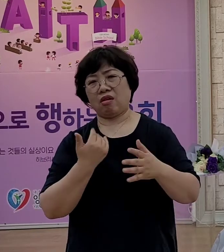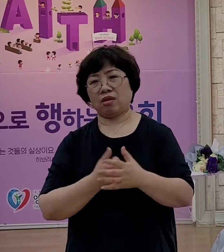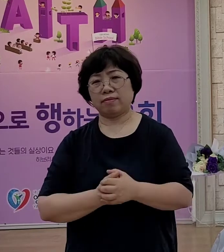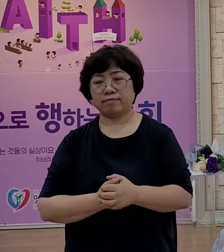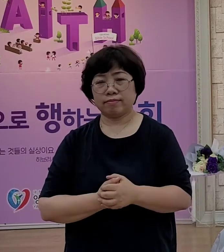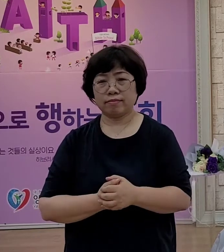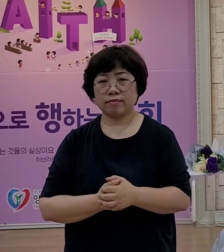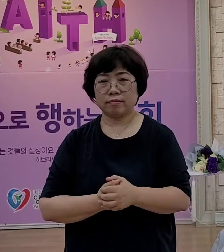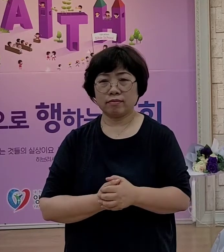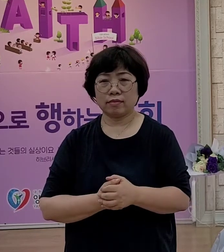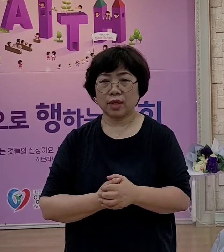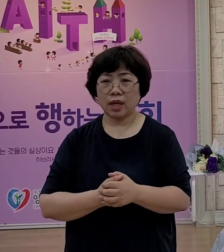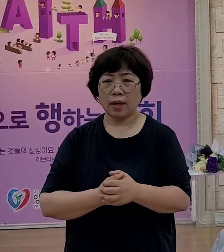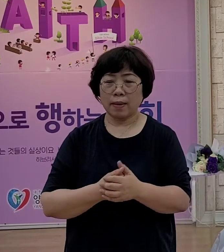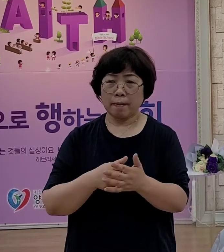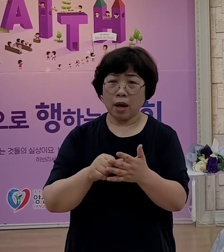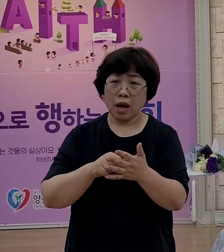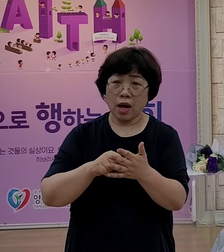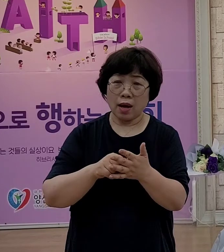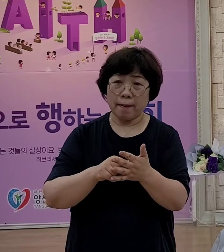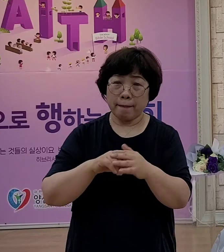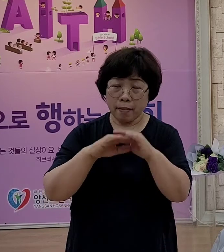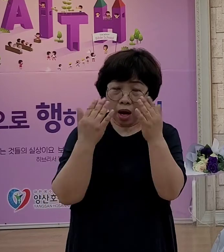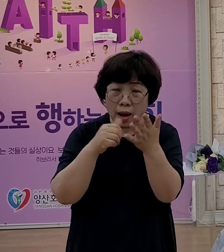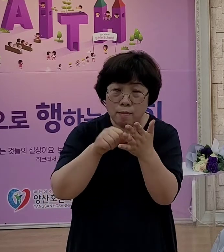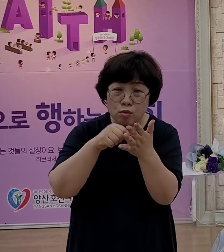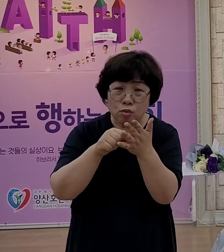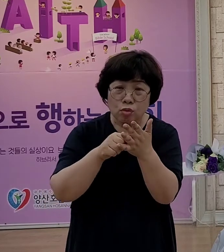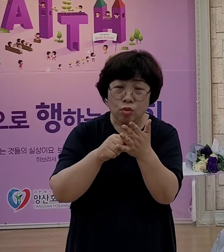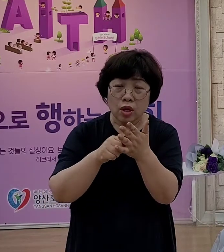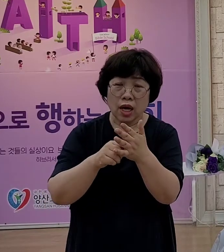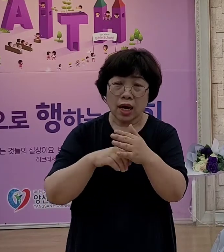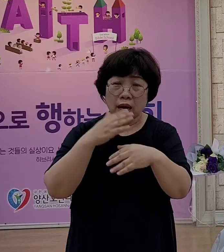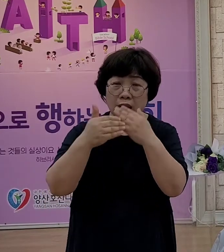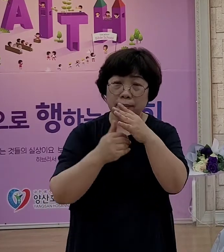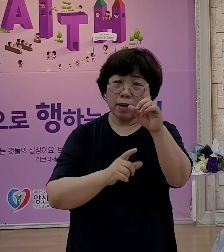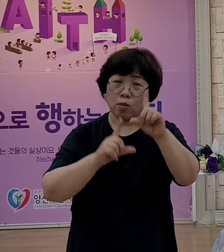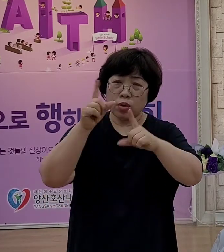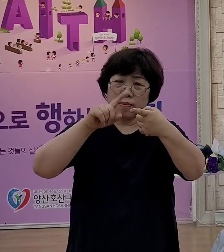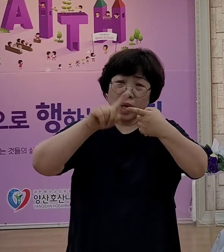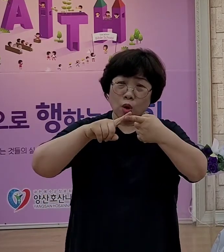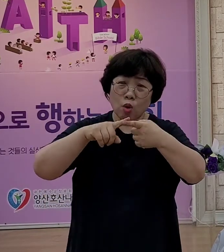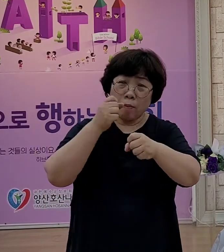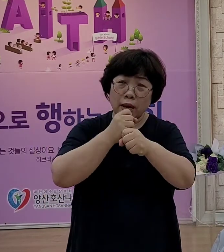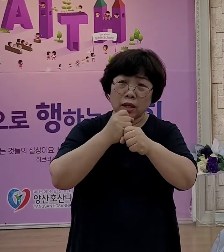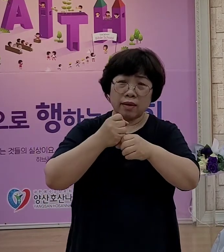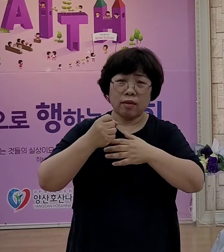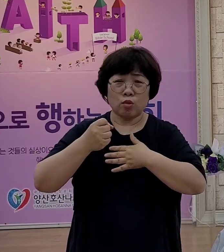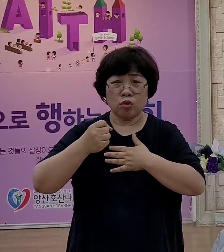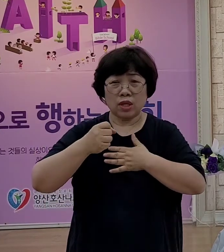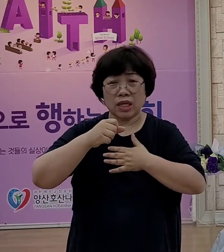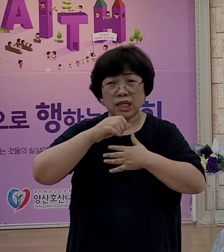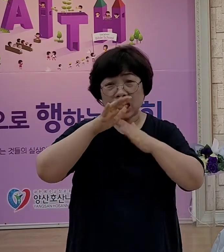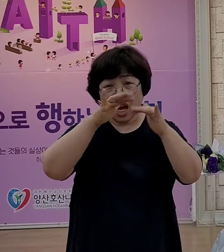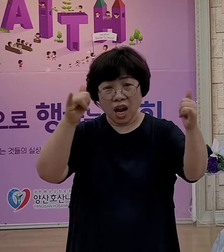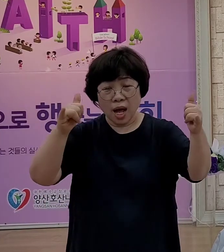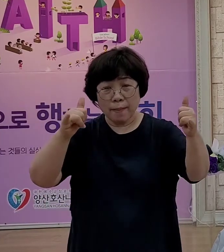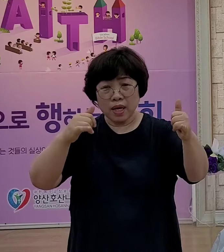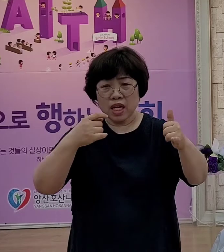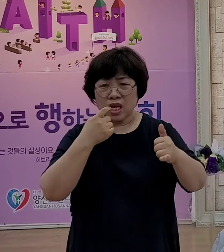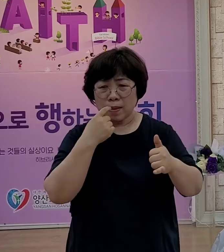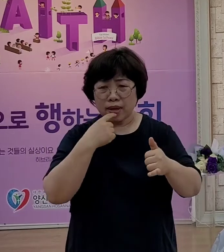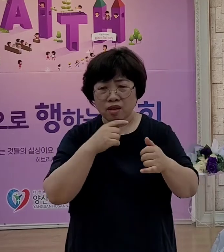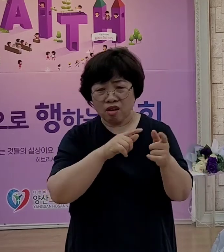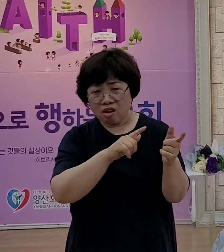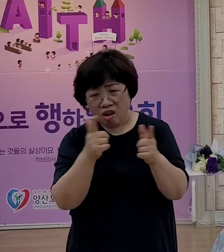하물며 만물의 영장이 하나님의 형상대로 지음받았다고 하는 우리가 말이죠. 어찌 이 한